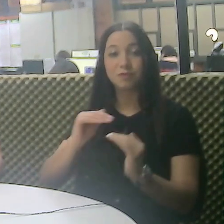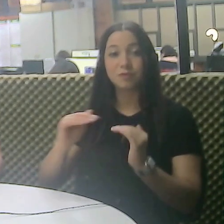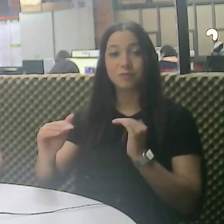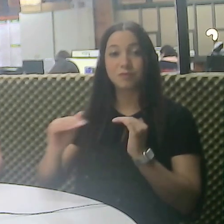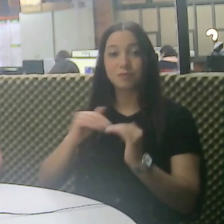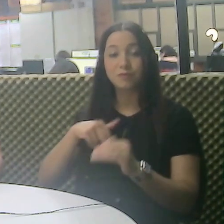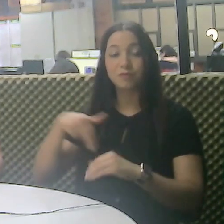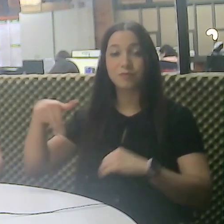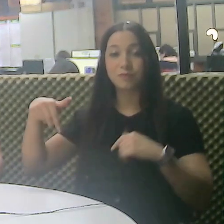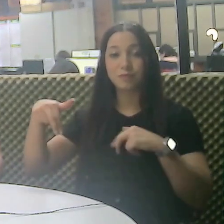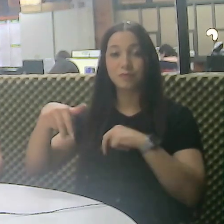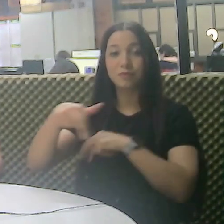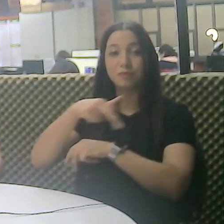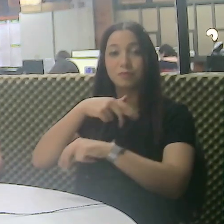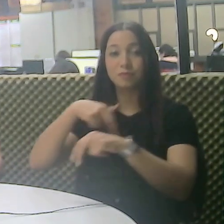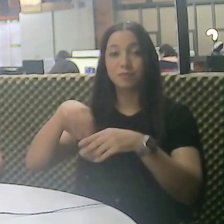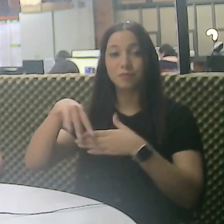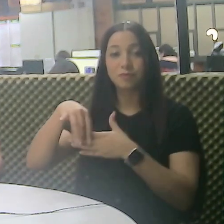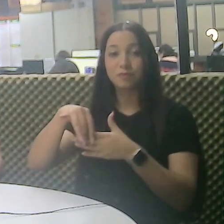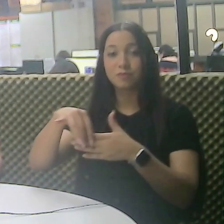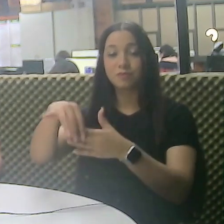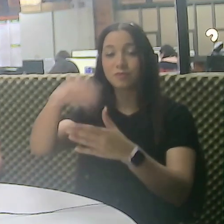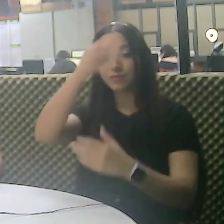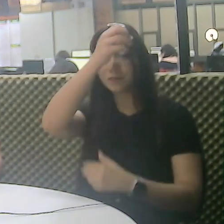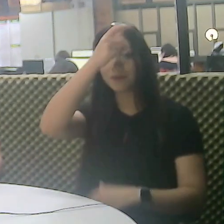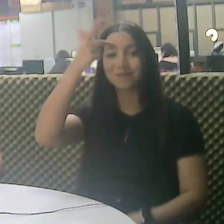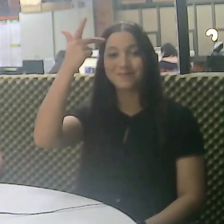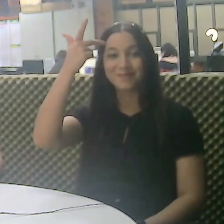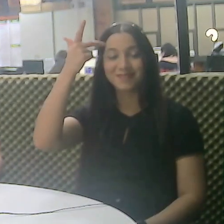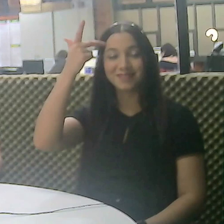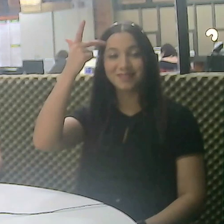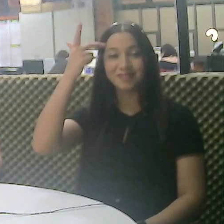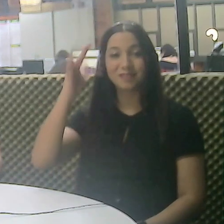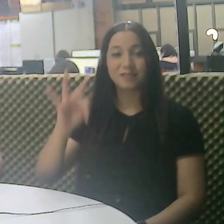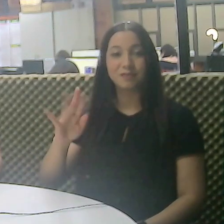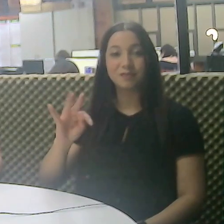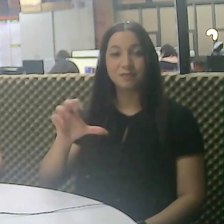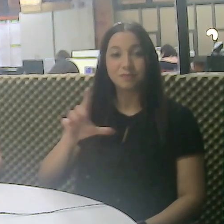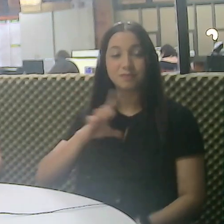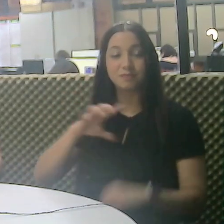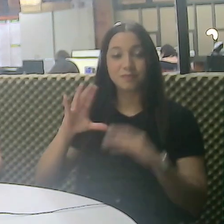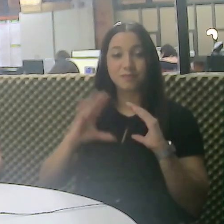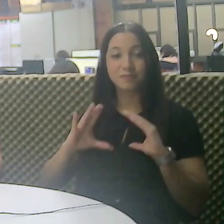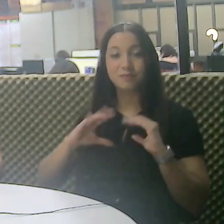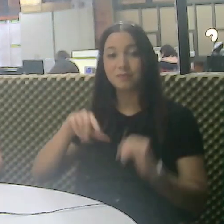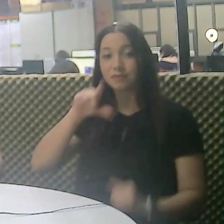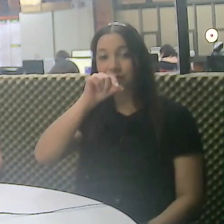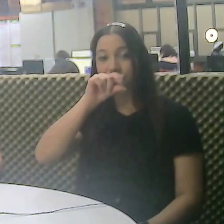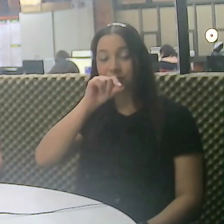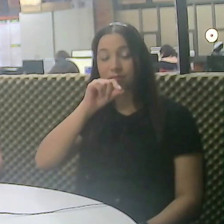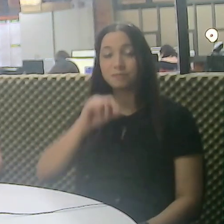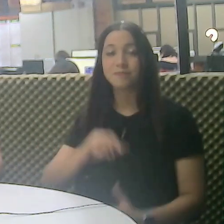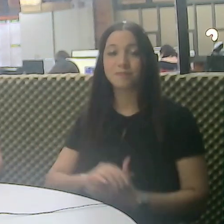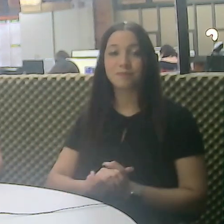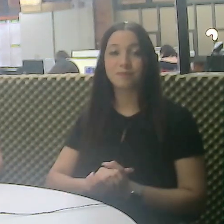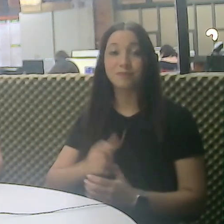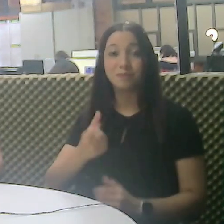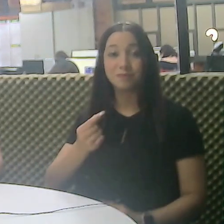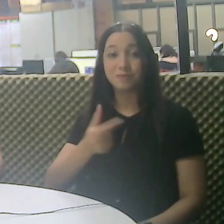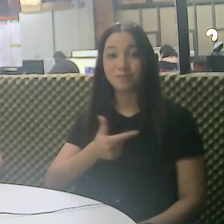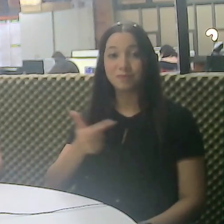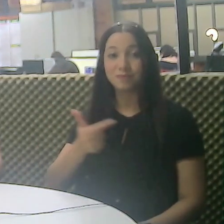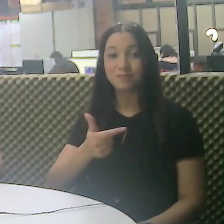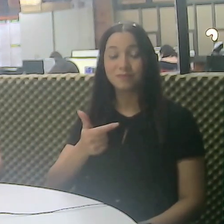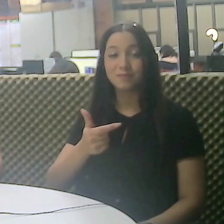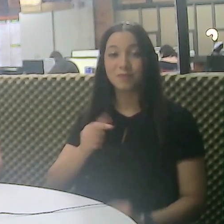mobilidade e caminhada orientada, que é oferecido pela Prefeitura, por meio da Futel, no Parque do Sabiá. Somente em 2022,